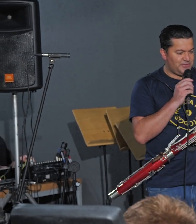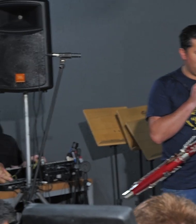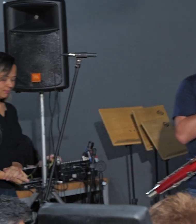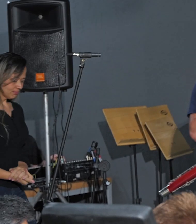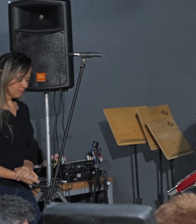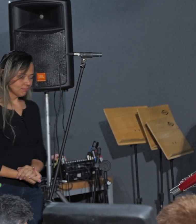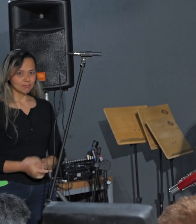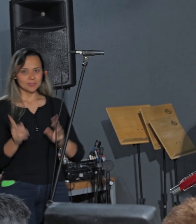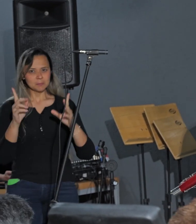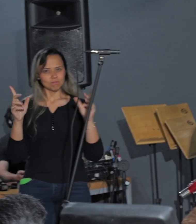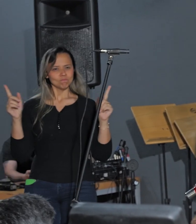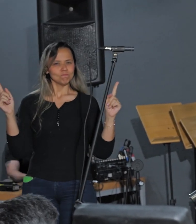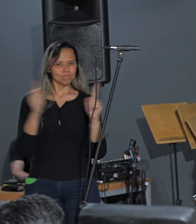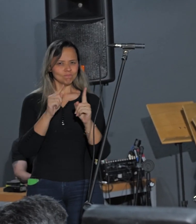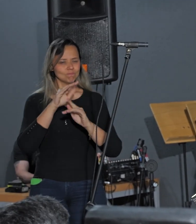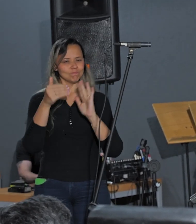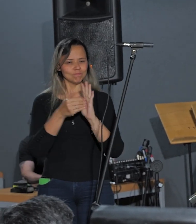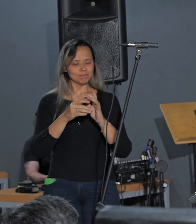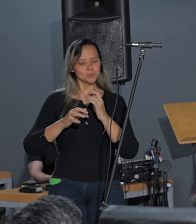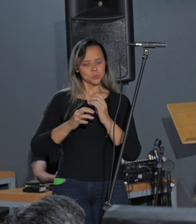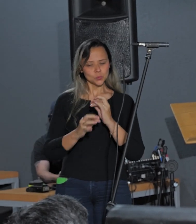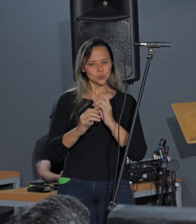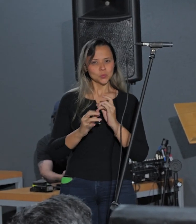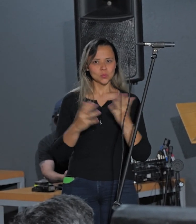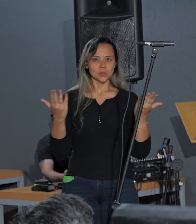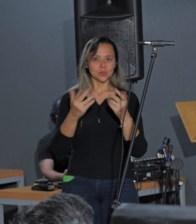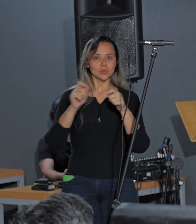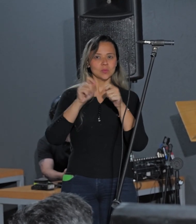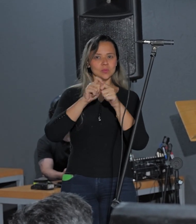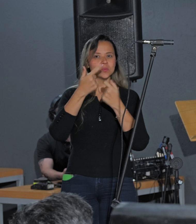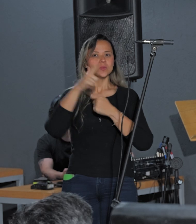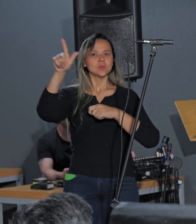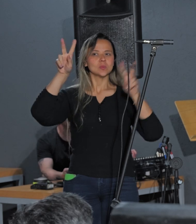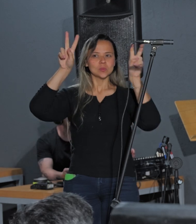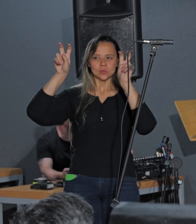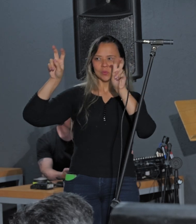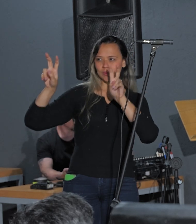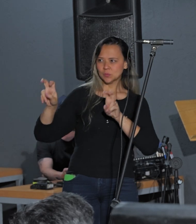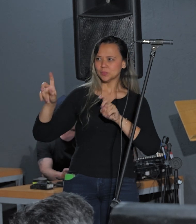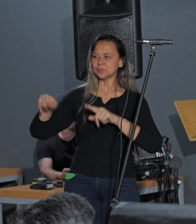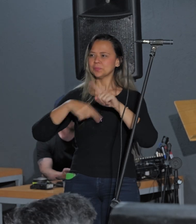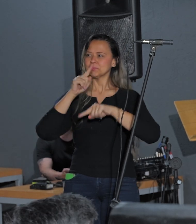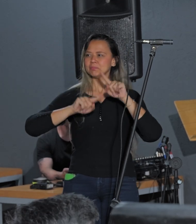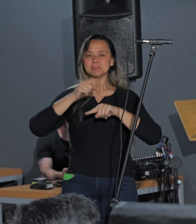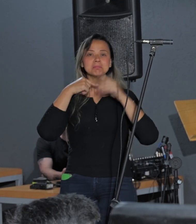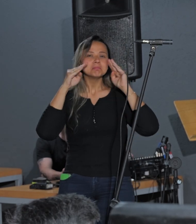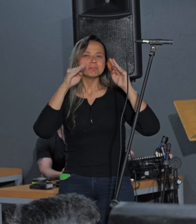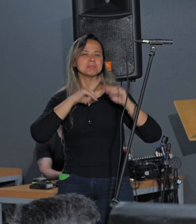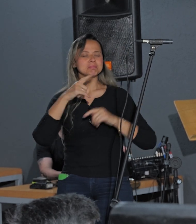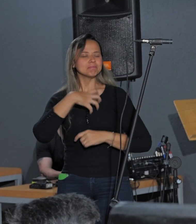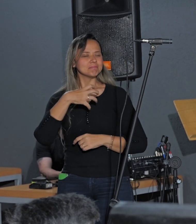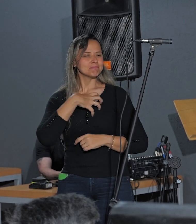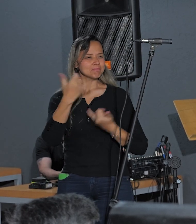Peça bem curtinha, todas as peças são curtas. Agora a gente vai estar fazendo uma exposição de temas. São temas principais que a gente